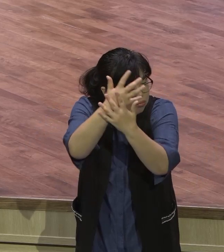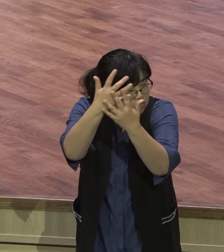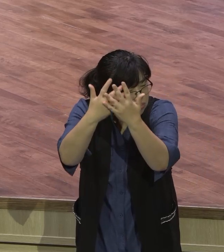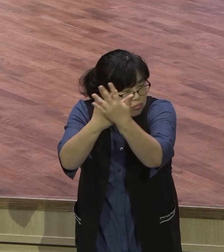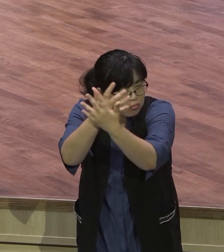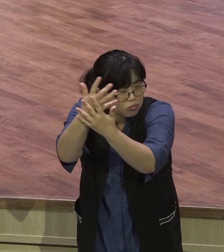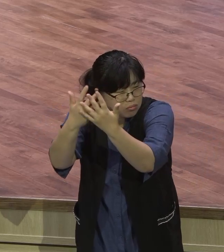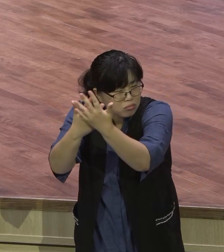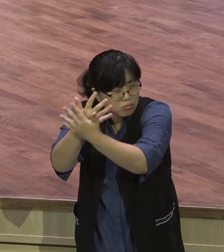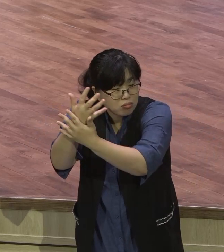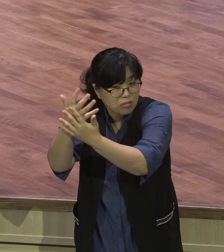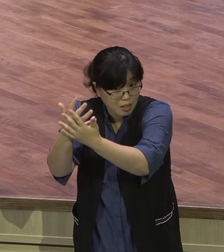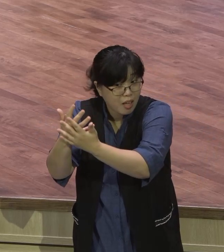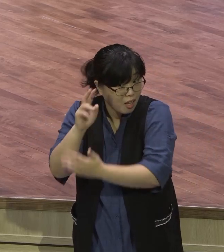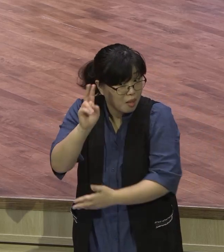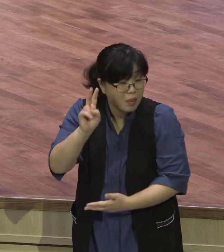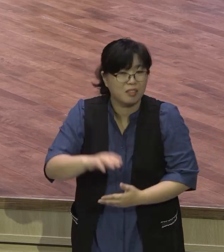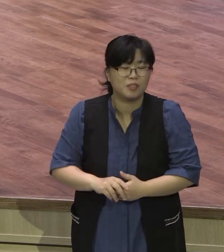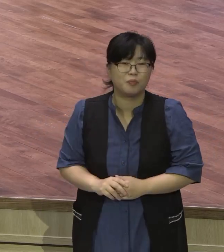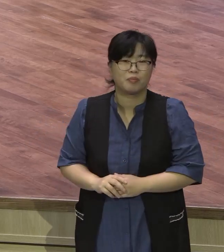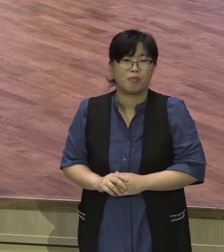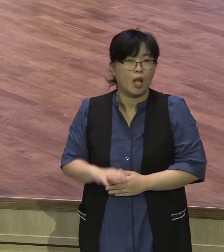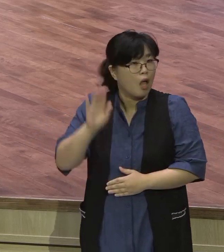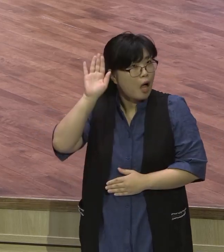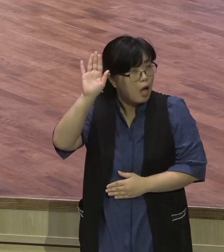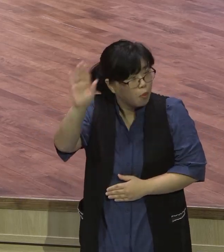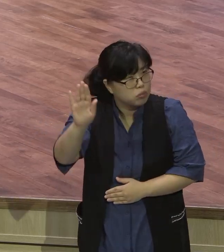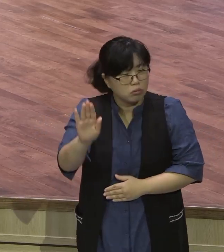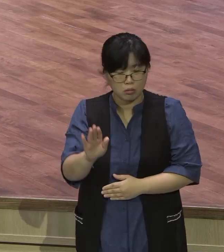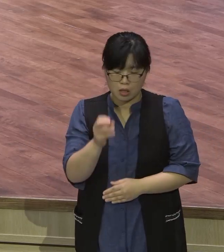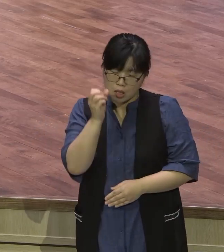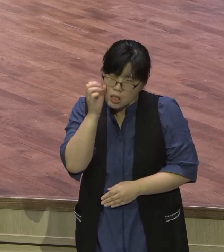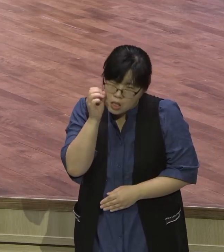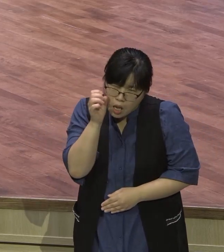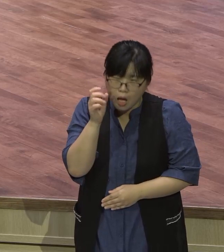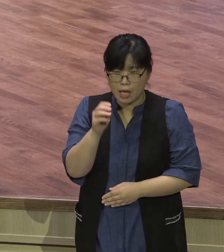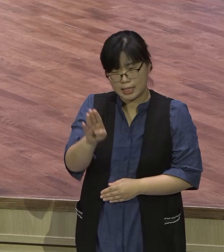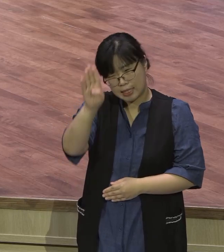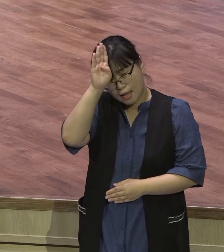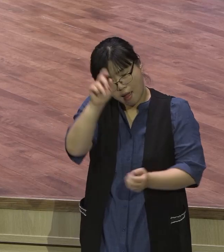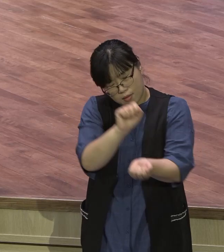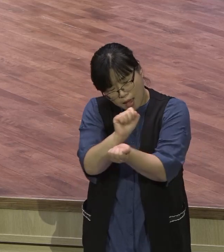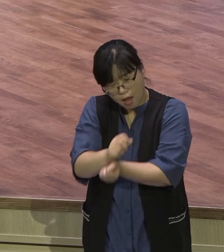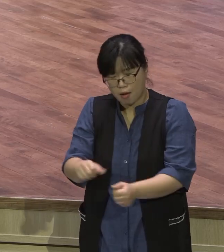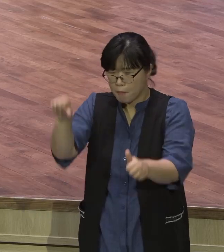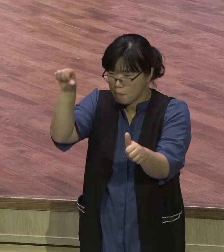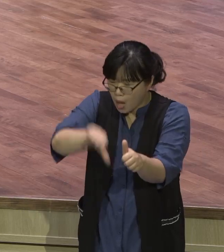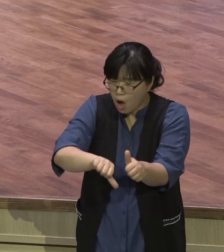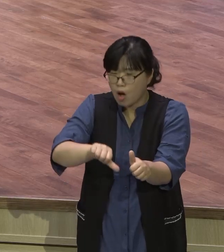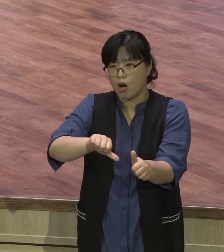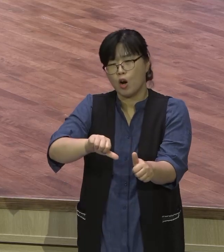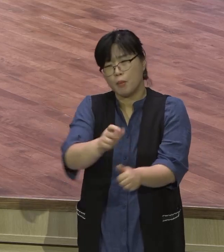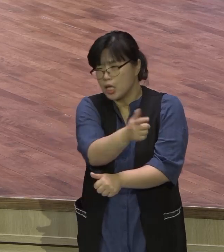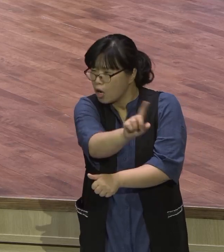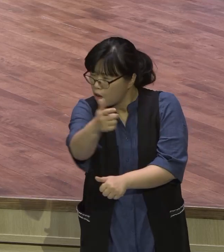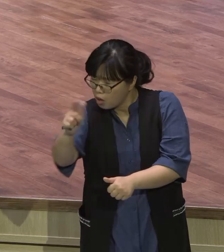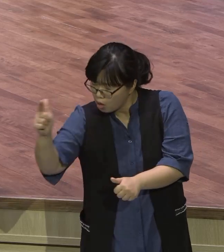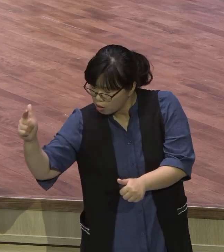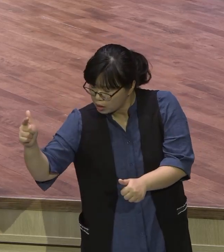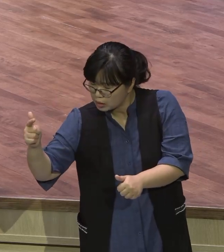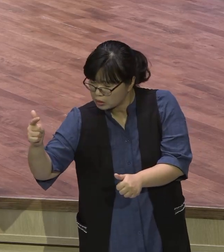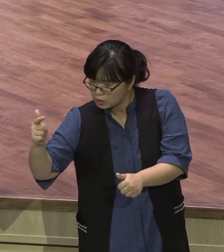이상한 재앙 이상한 장마가 계속 딱 좋습니다 지금 샘프란시 저기